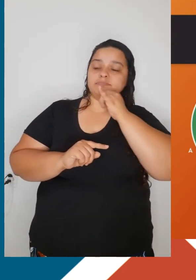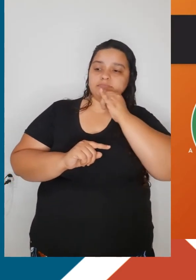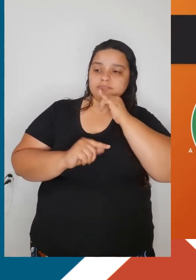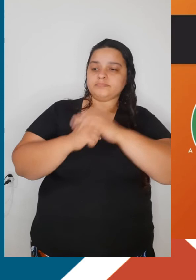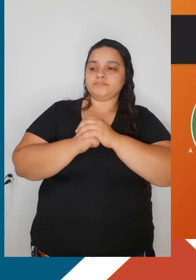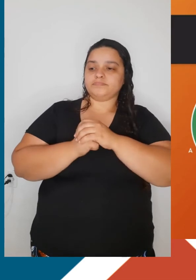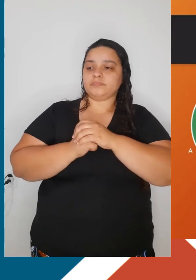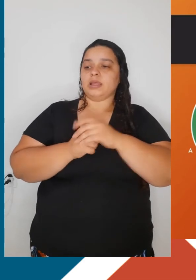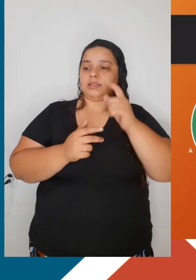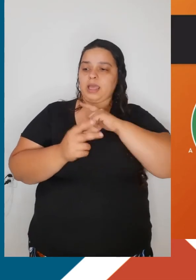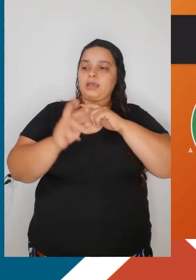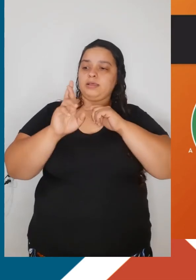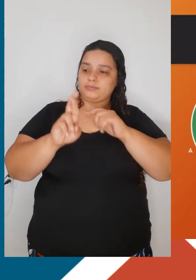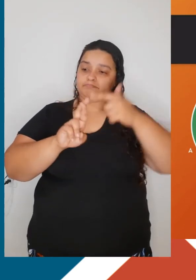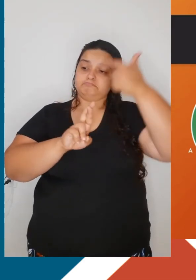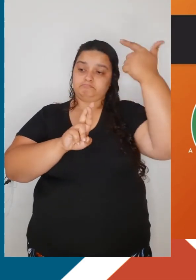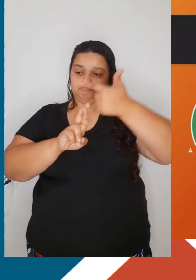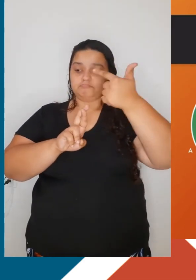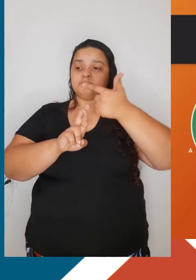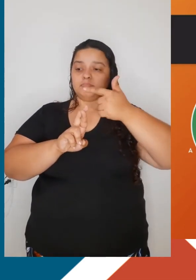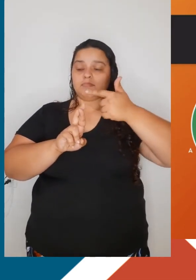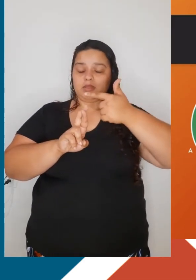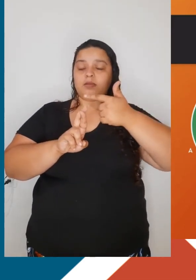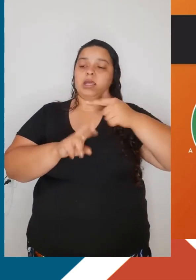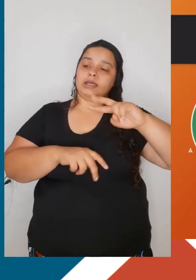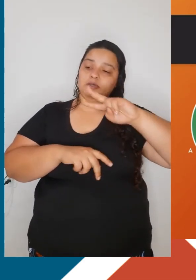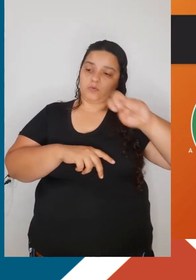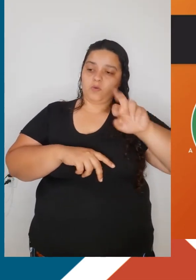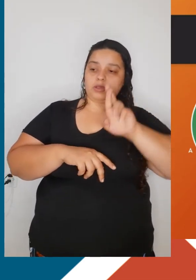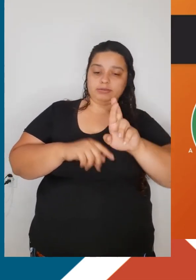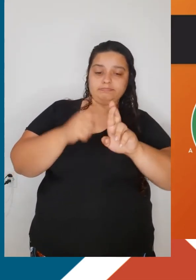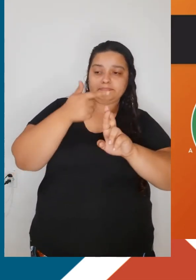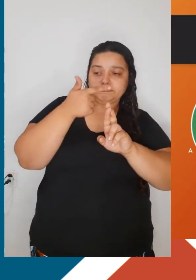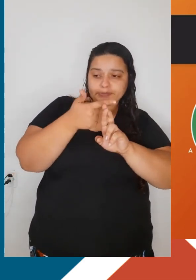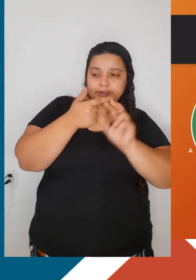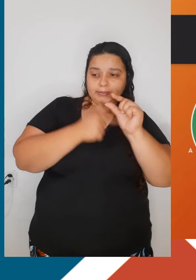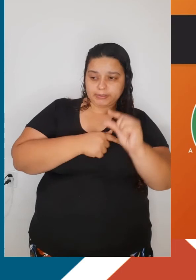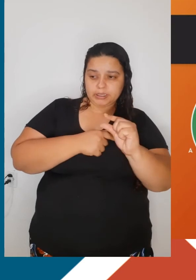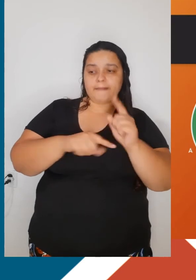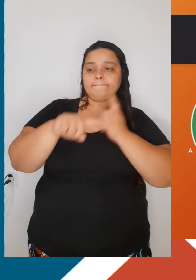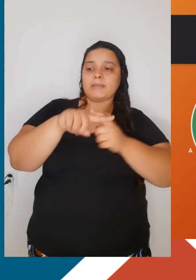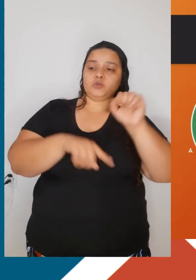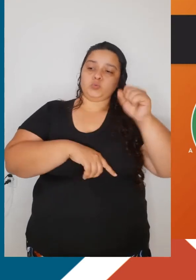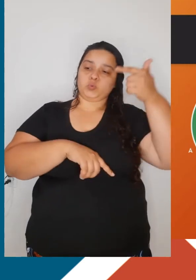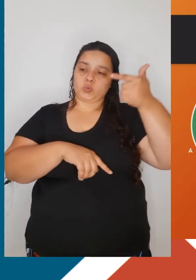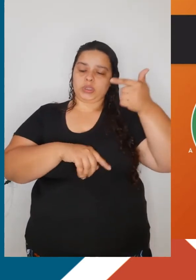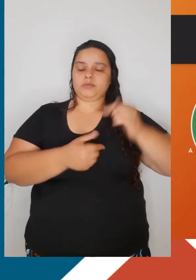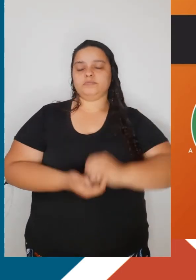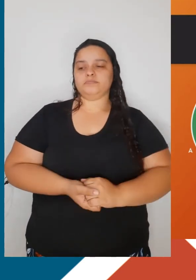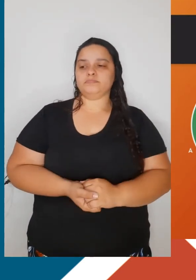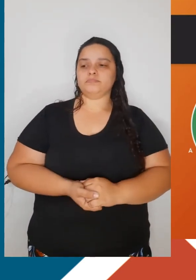à soma do quadrado dos catetos, ou seja, r ao quadrado é igual a r ao quadrado mais 8 ao